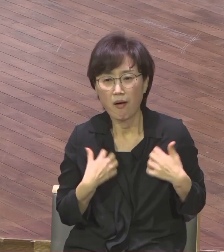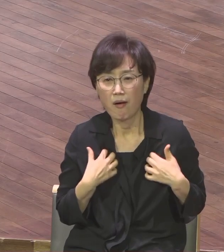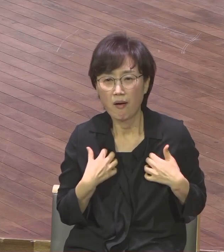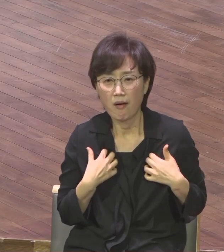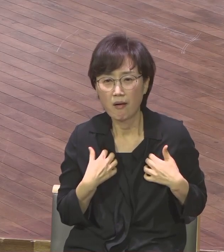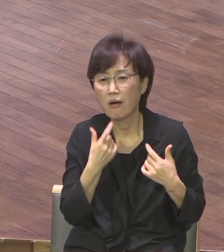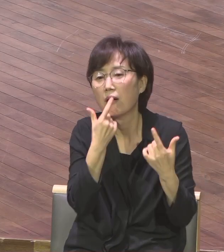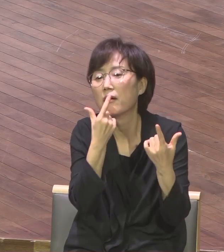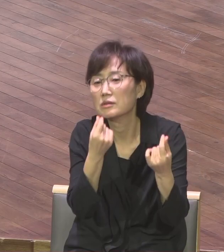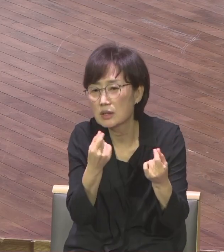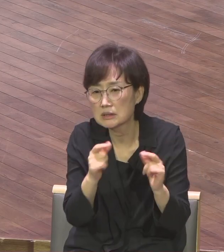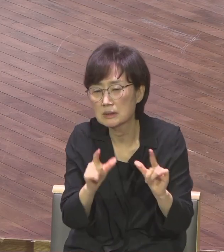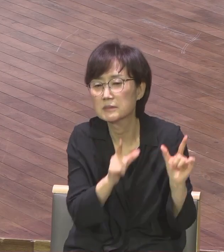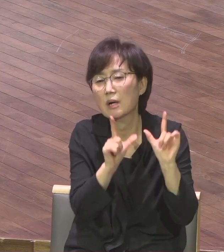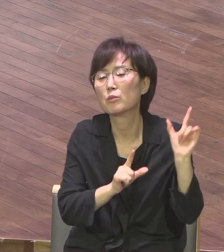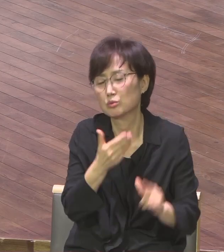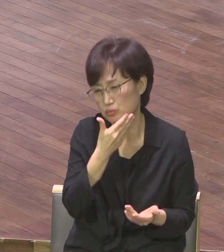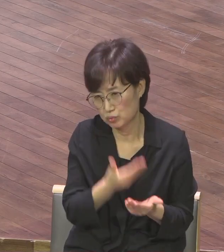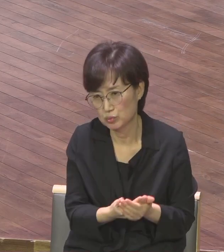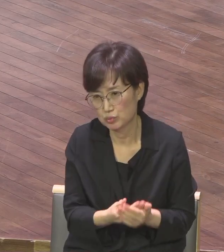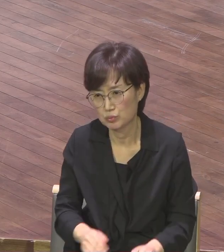여러분이 살고 있는 현장에서